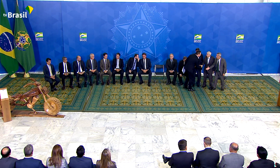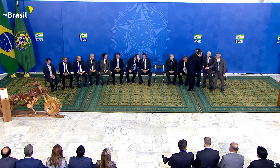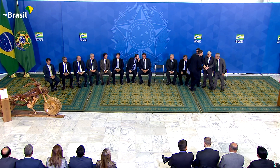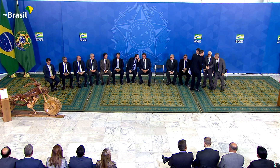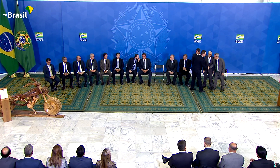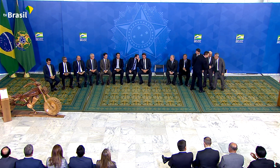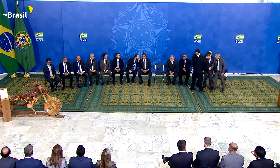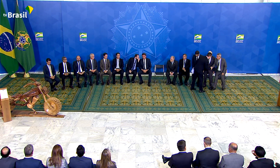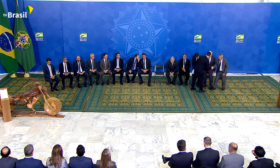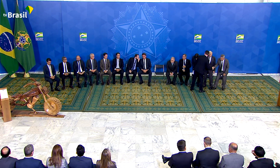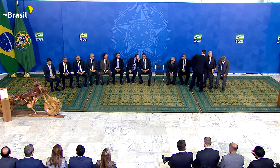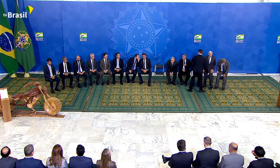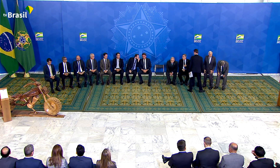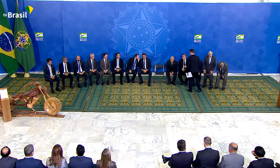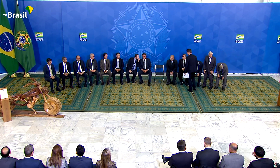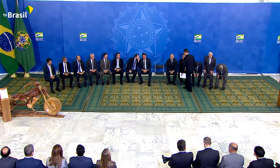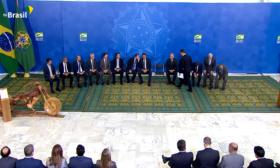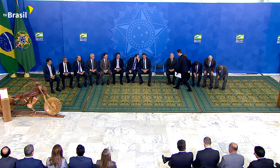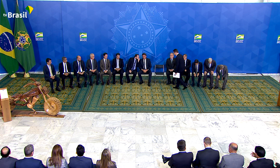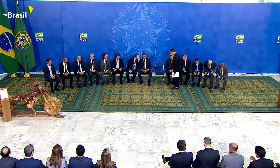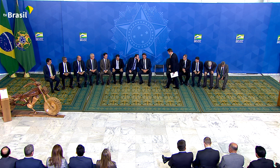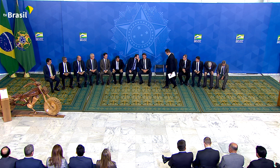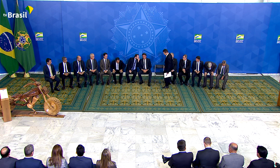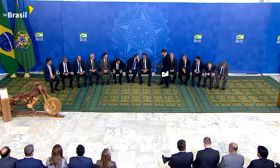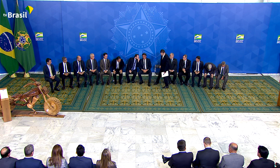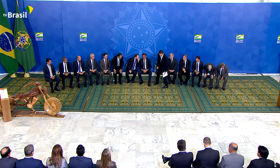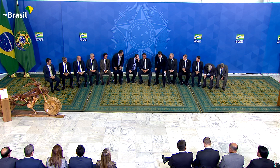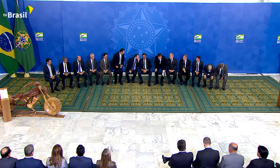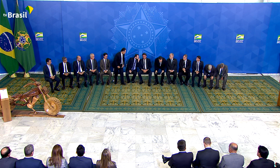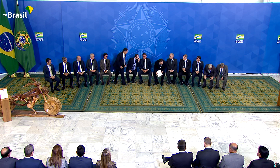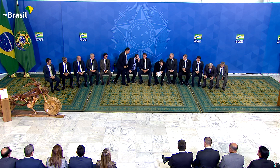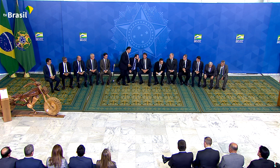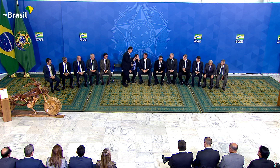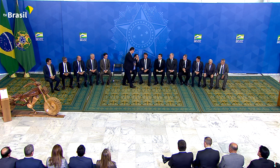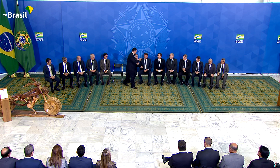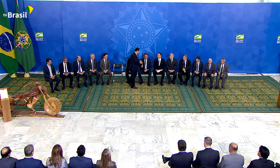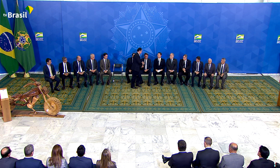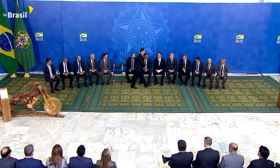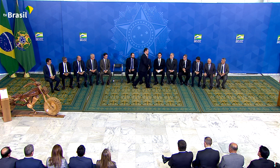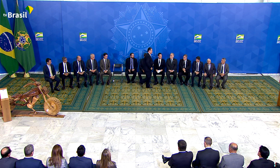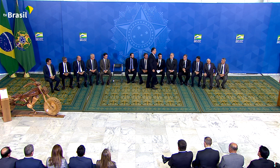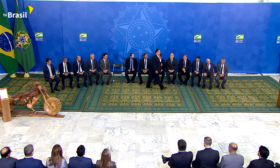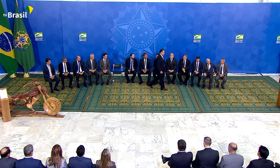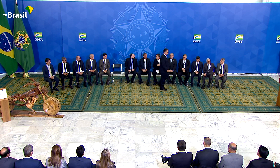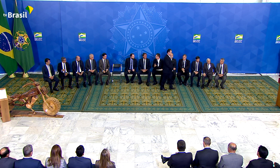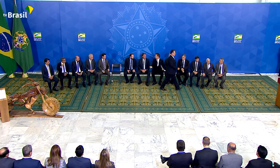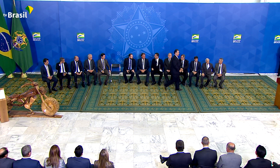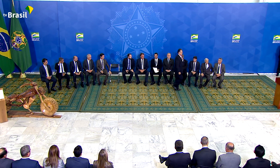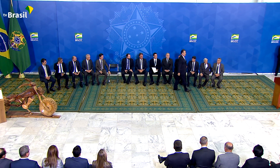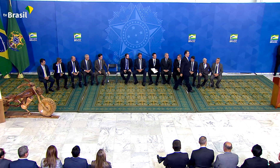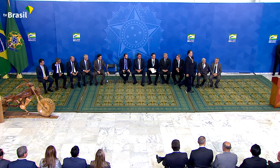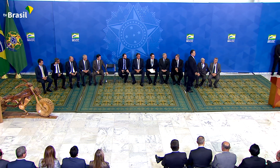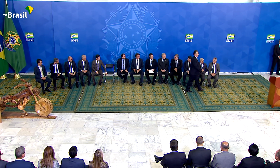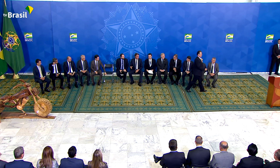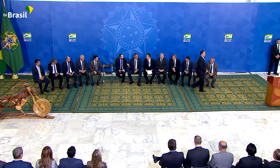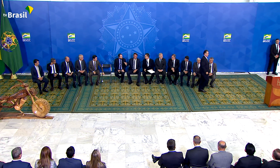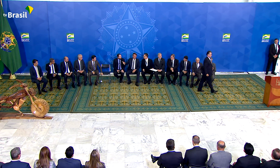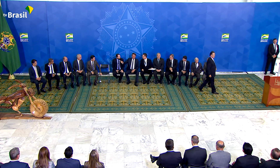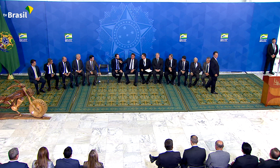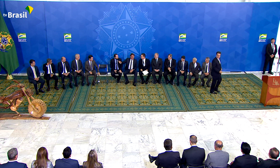hoje ouviremos agora o deputado o Capitão Augusto E aí